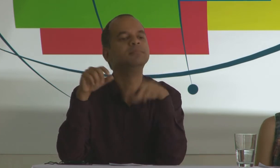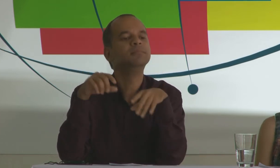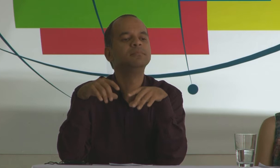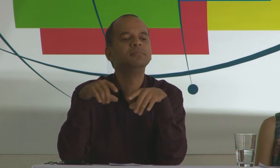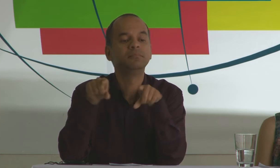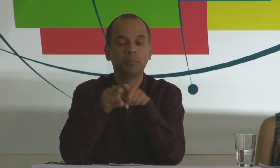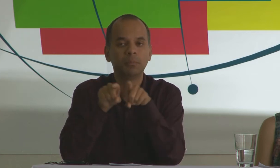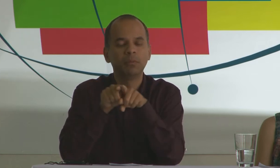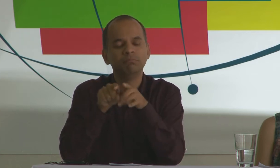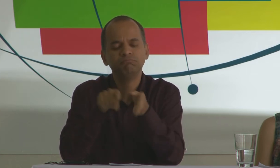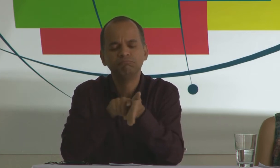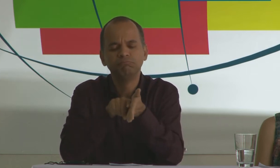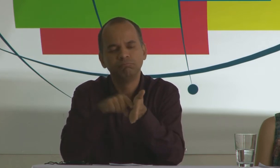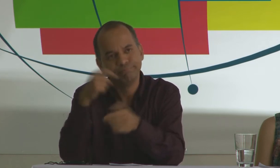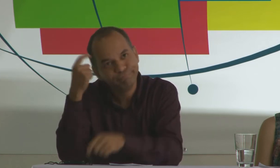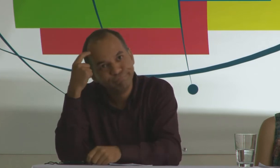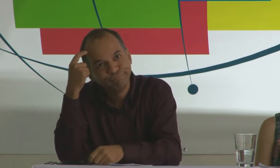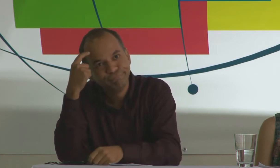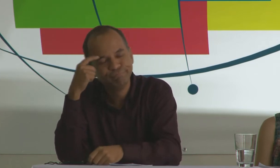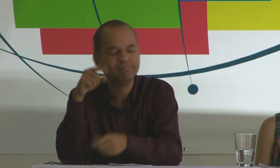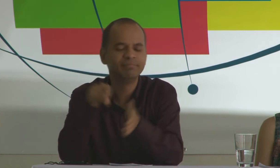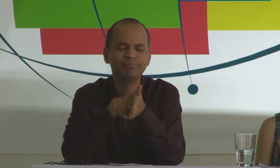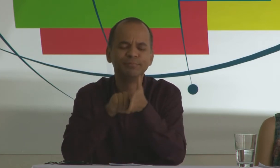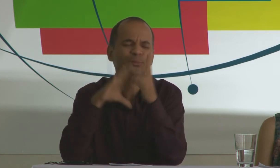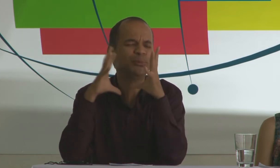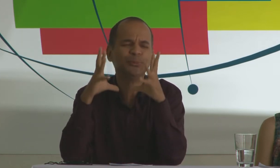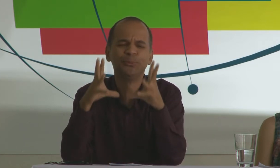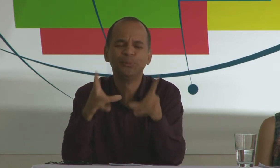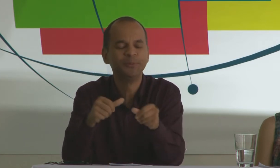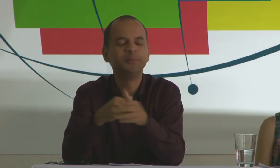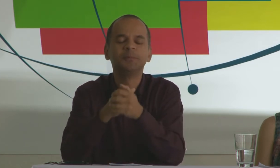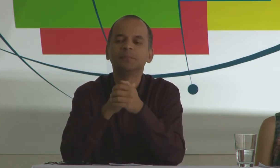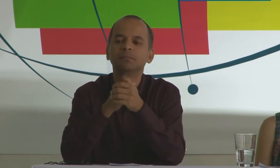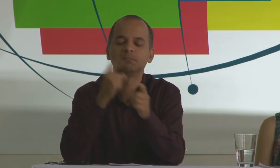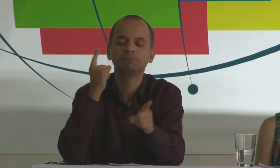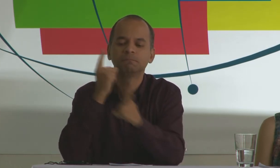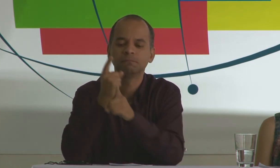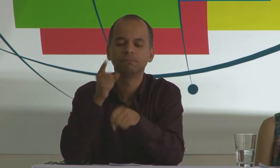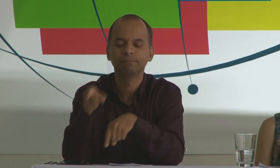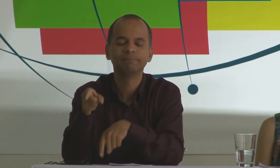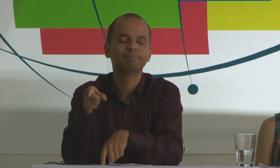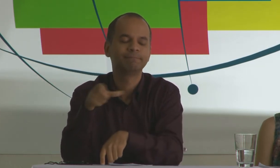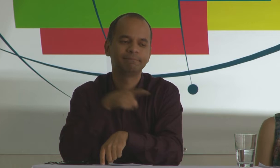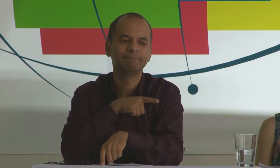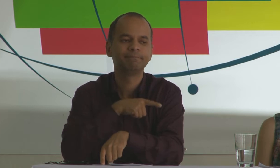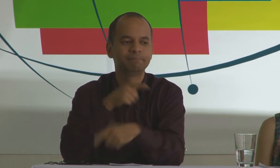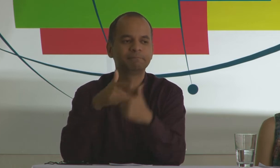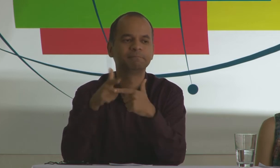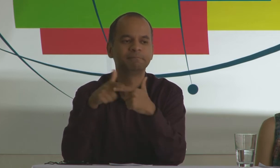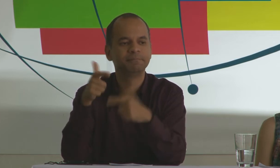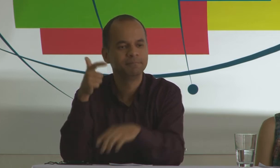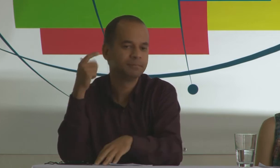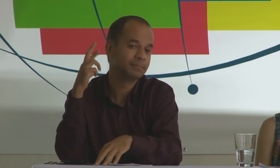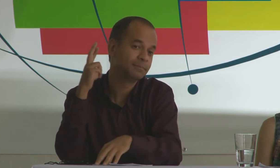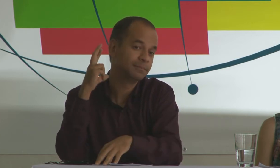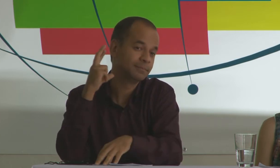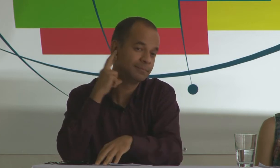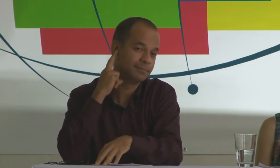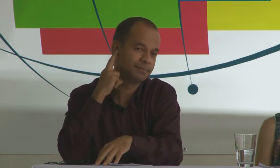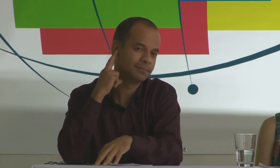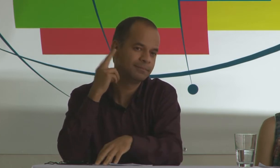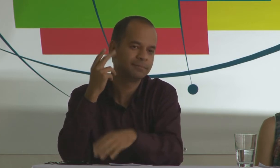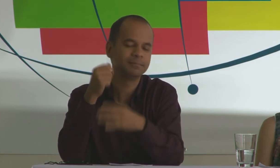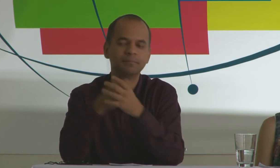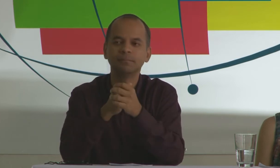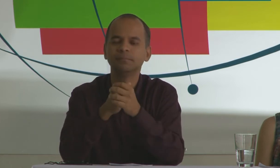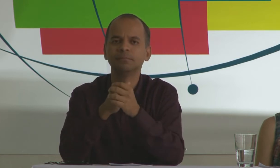eu fui ao médico, por exemplo, fazer o exame de audiometria, no fonoaudiólogo, foi nesse processo que eu fui